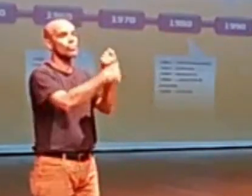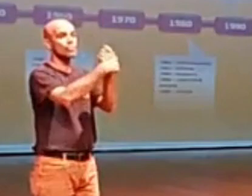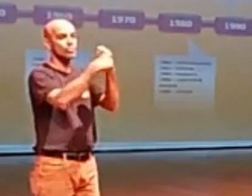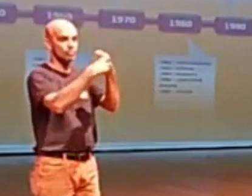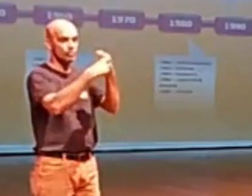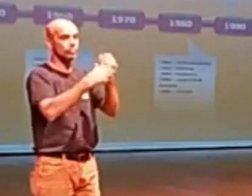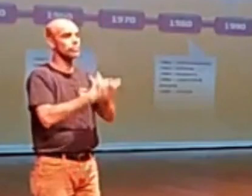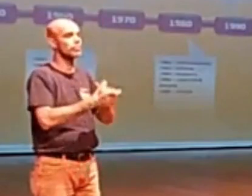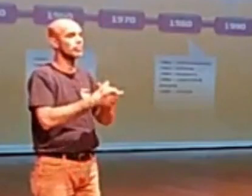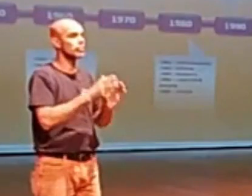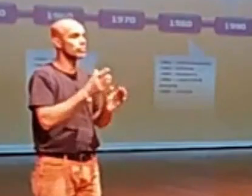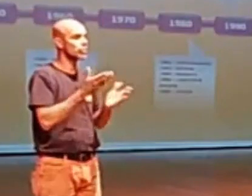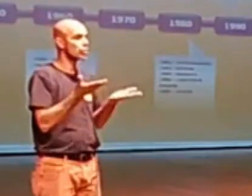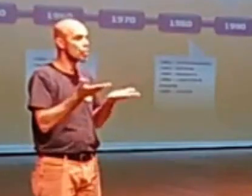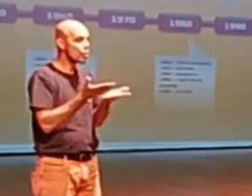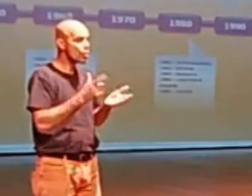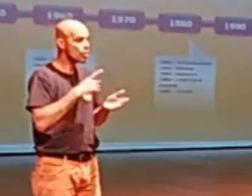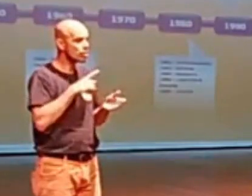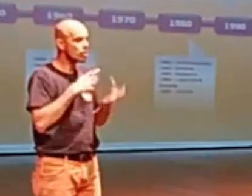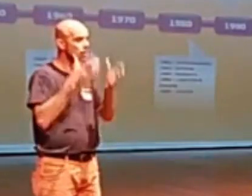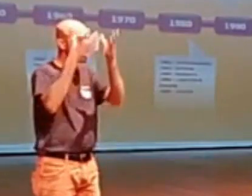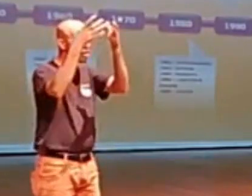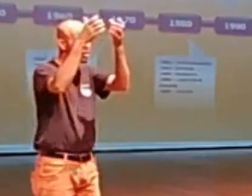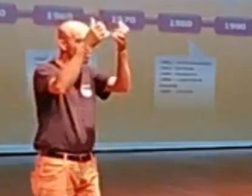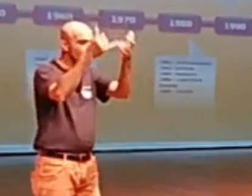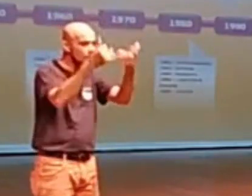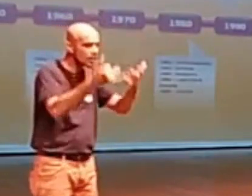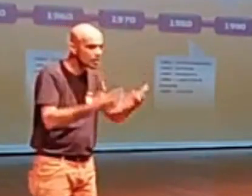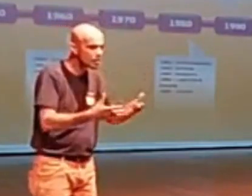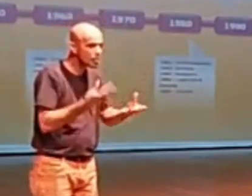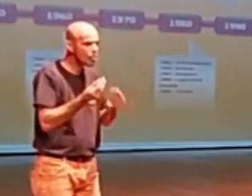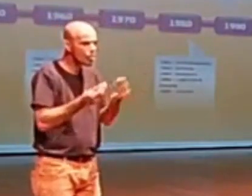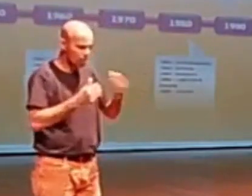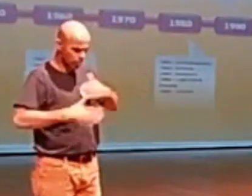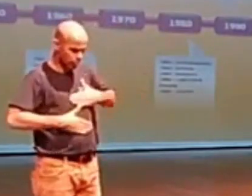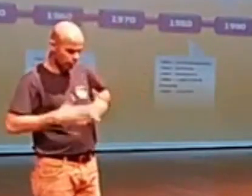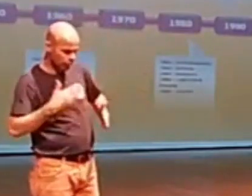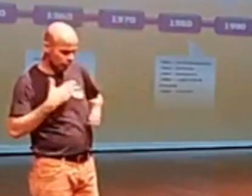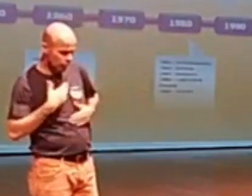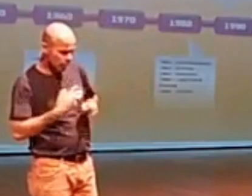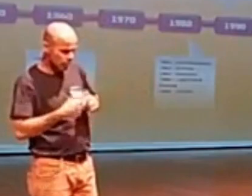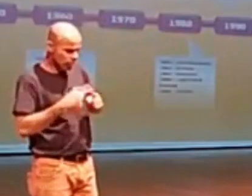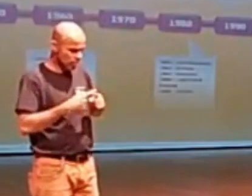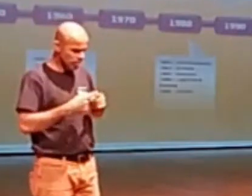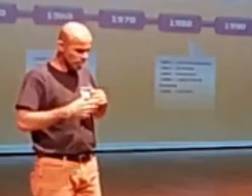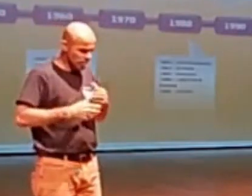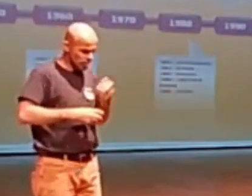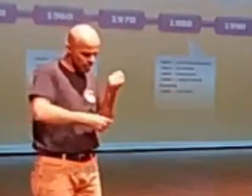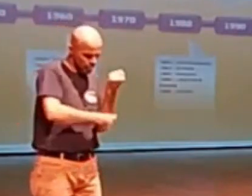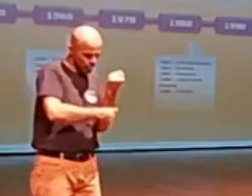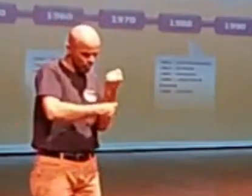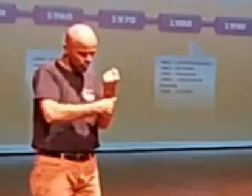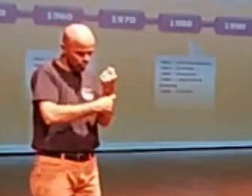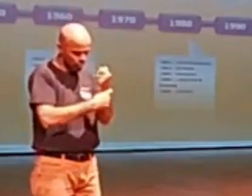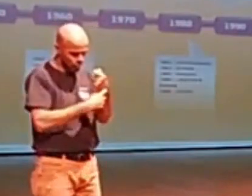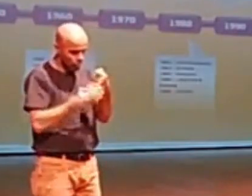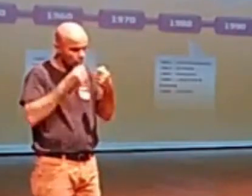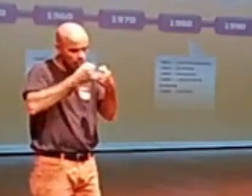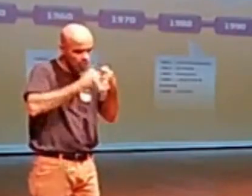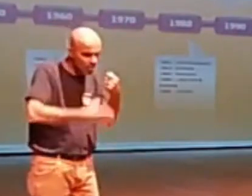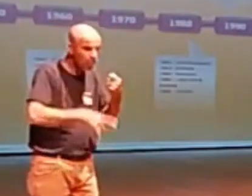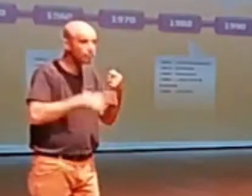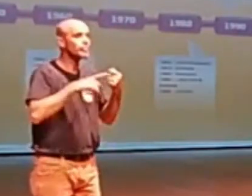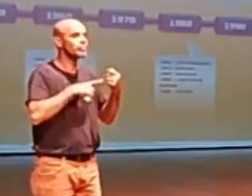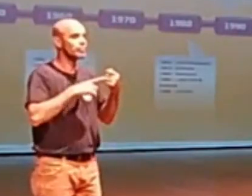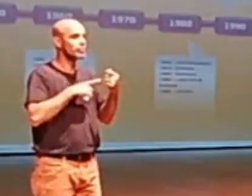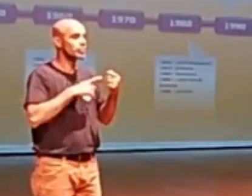gente tem algumas explicações biomecânicas do porquê essa curva aqui. Como eu comentei ontem, por exemplo,